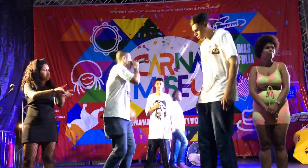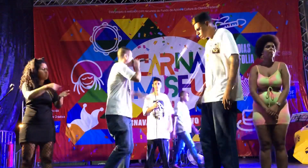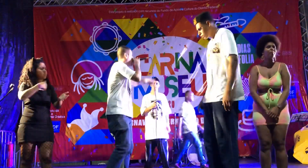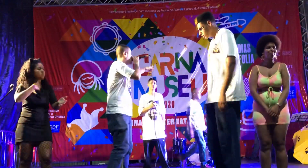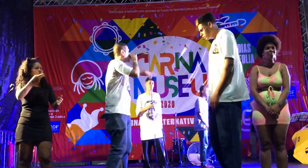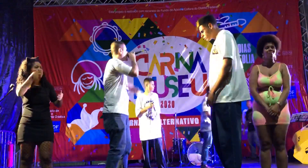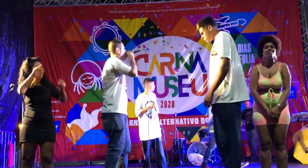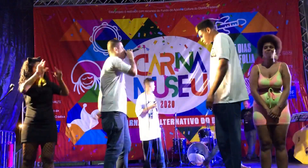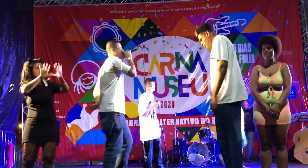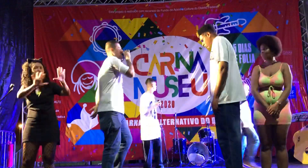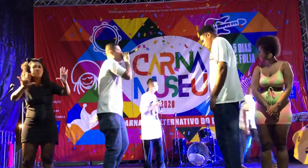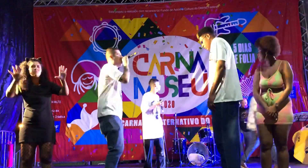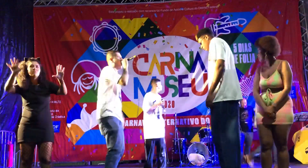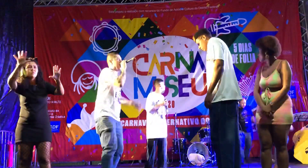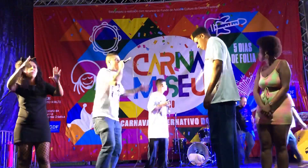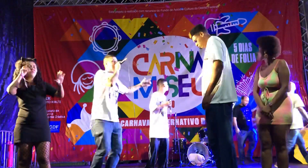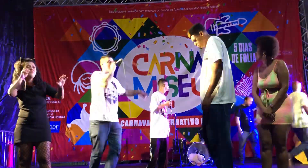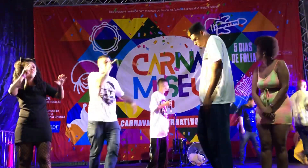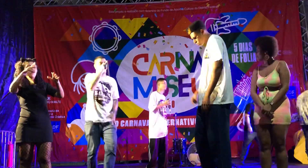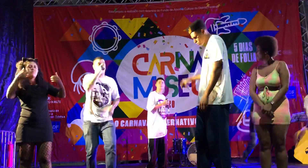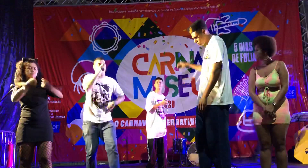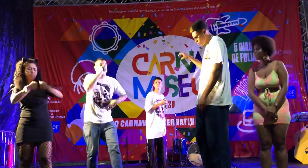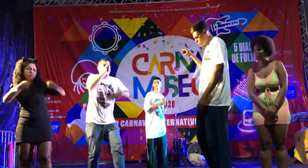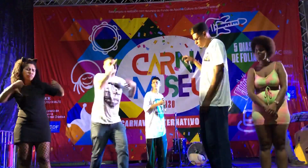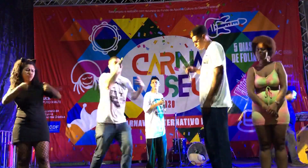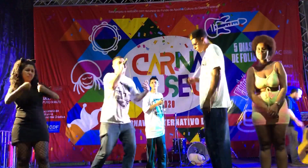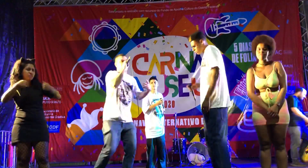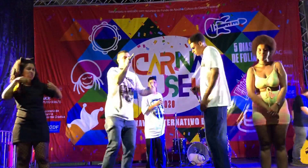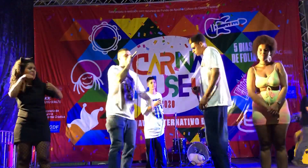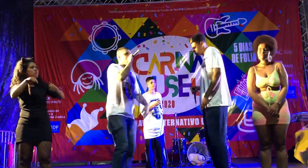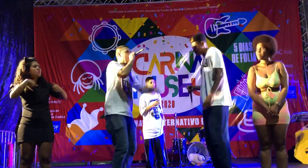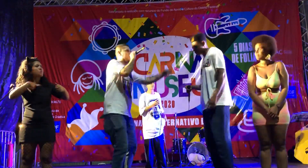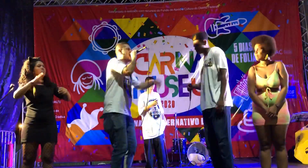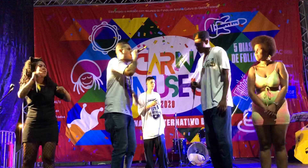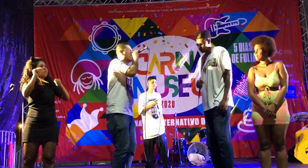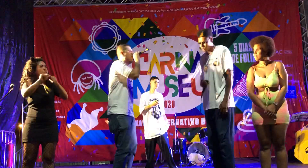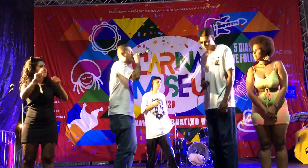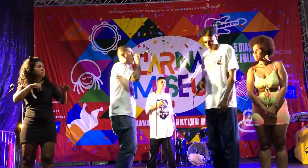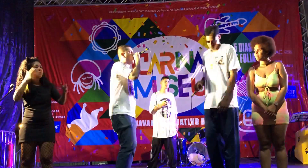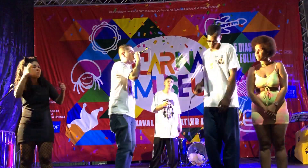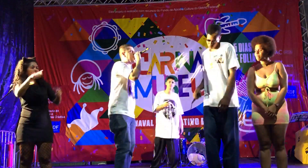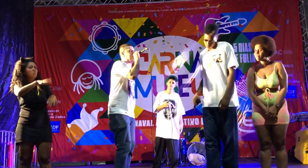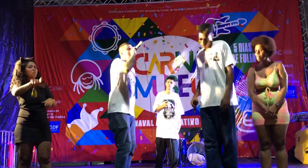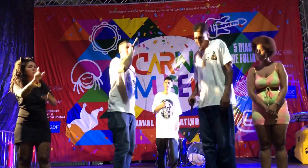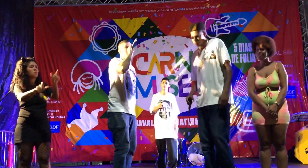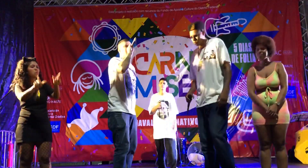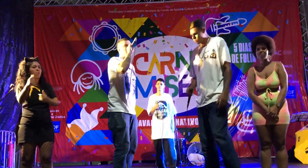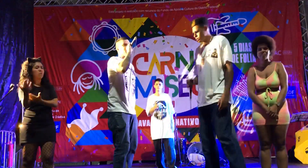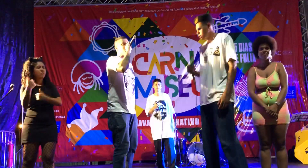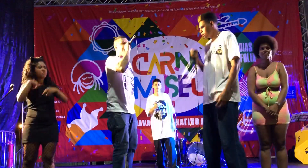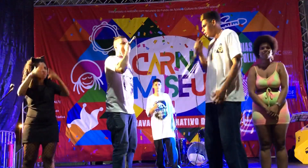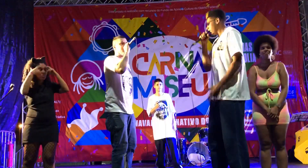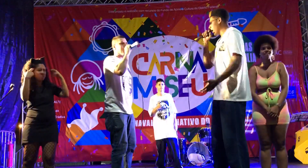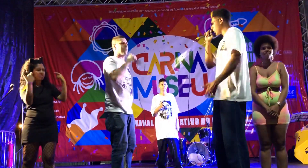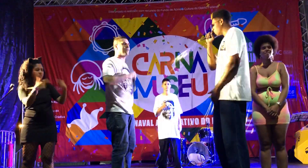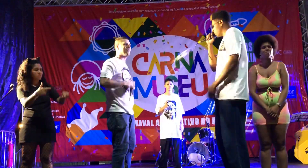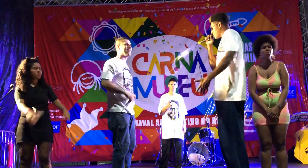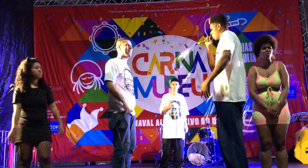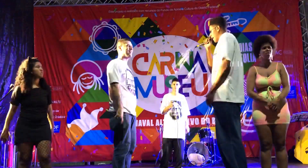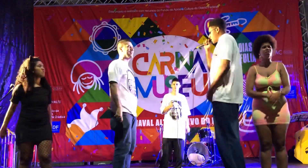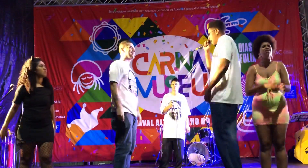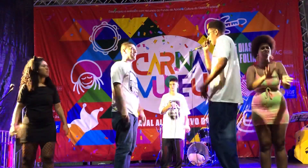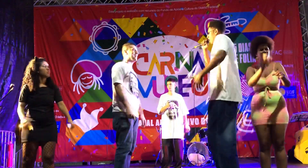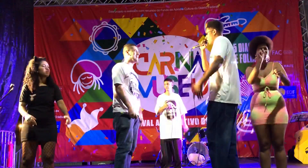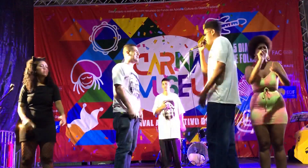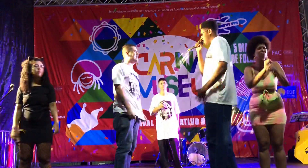no cartaz eu vejo até uma sanfona. É uma sanfona, eu já fiz um santuário. Cê é novinho, então Luiz, respeita o Januário. Para com